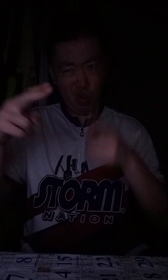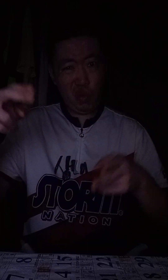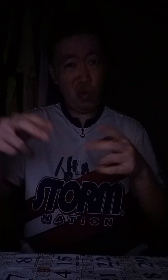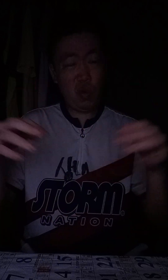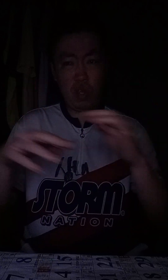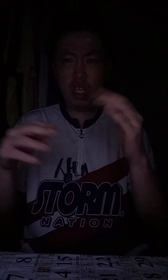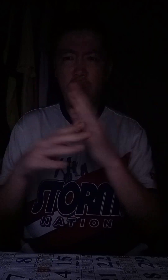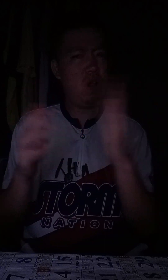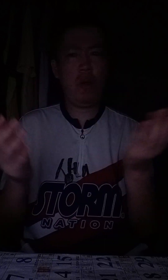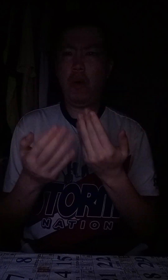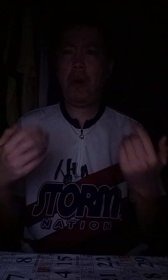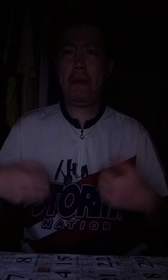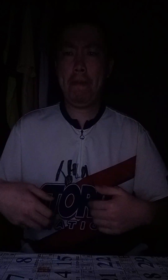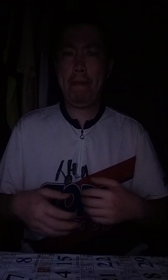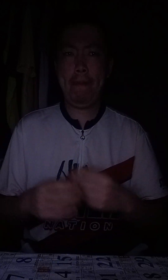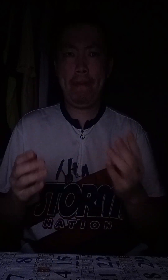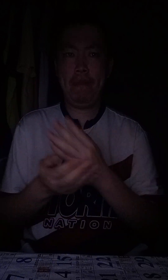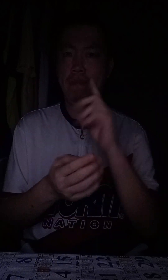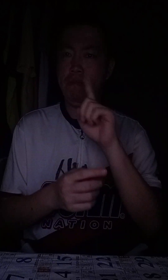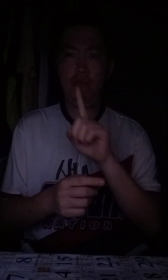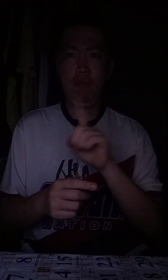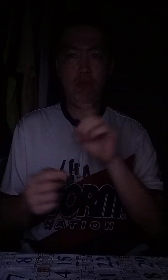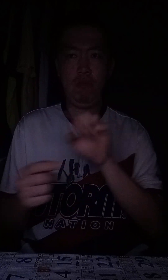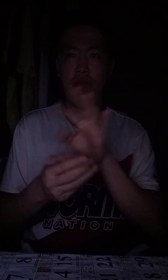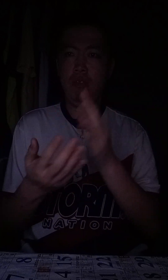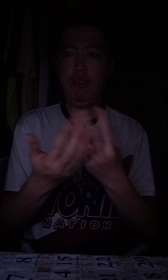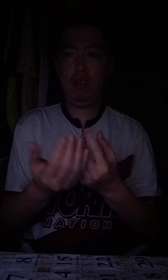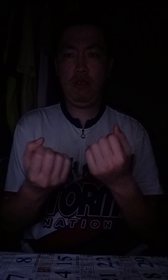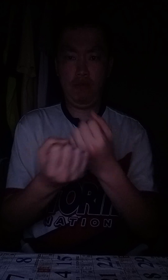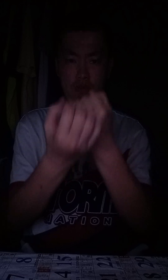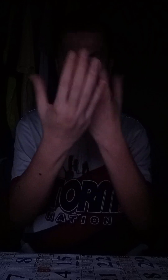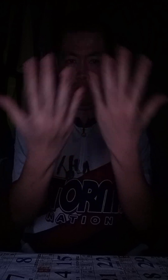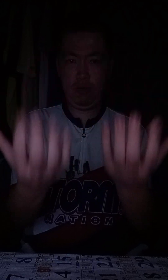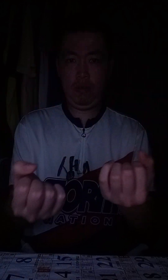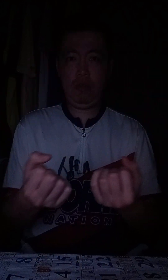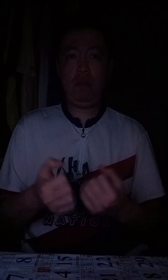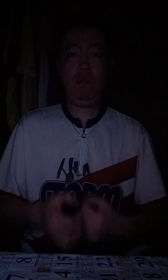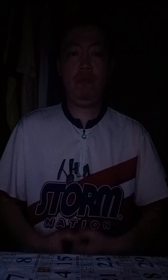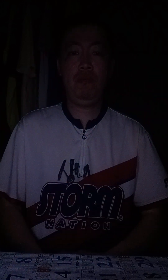수리는 하지 못하고 있습니다. 어떤 사정인지 이용 기자가 취재했습니다.